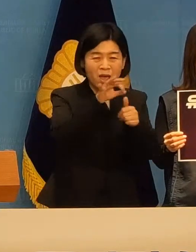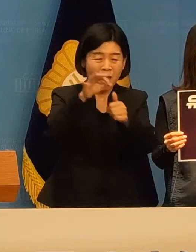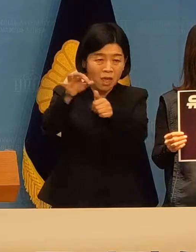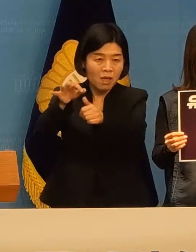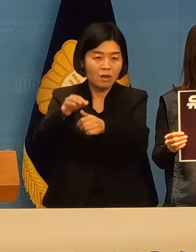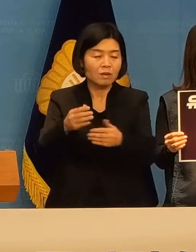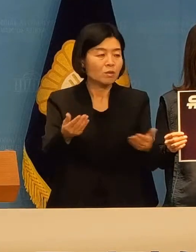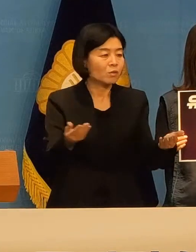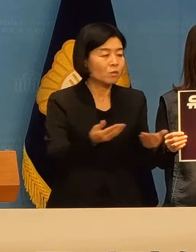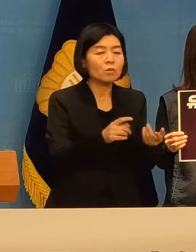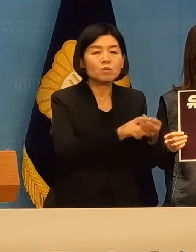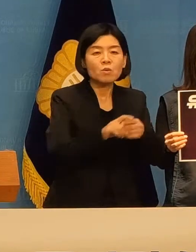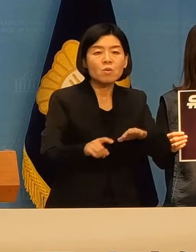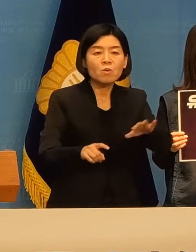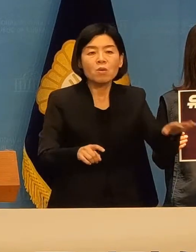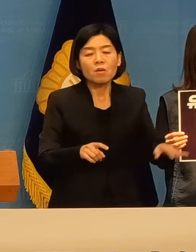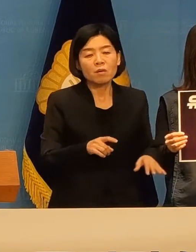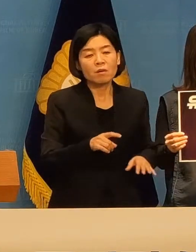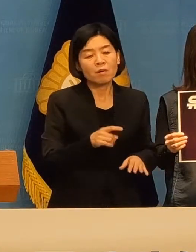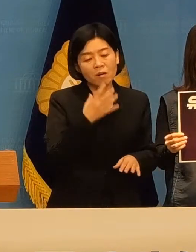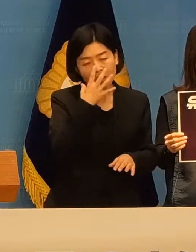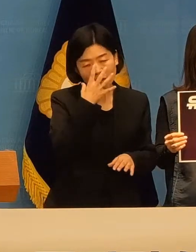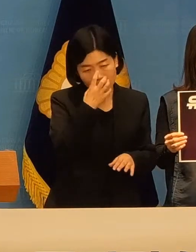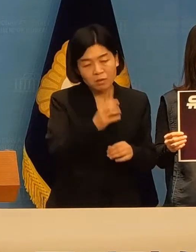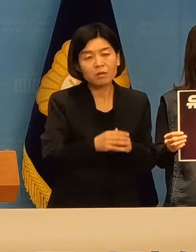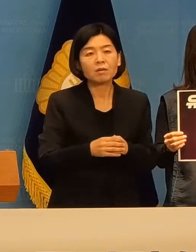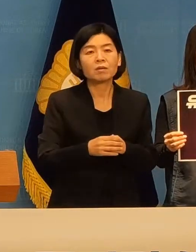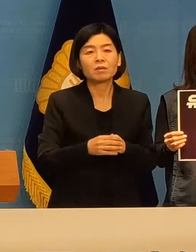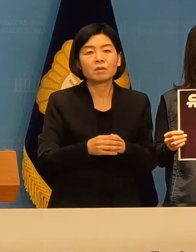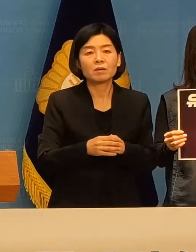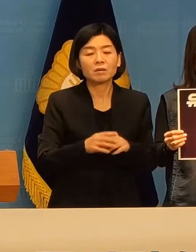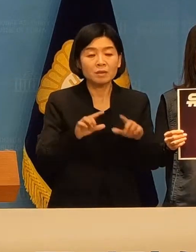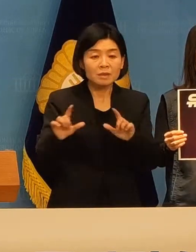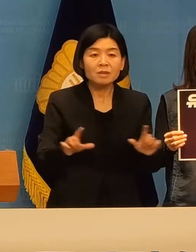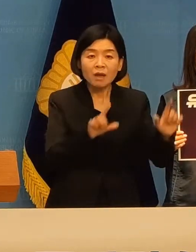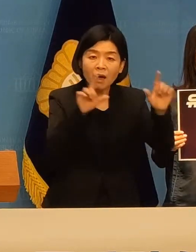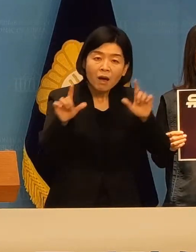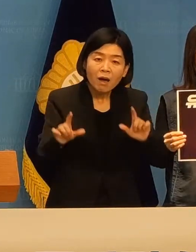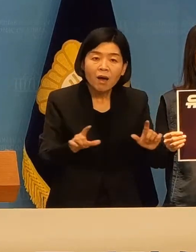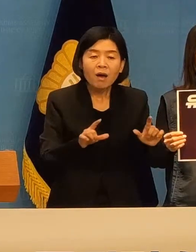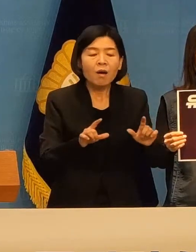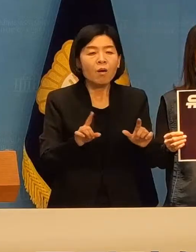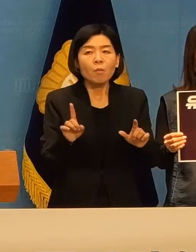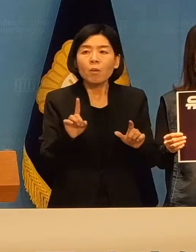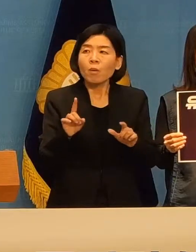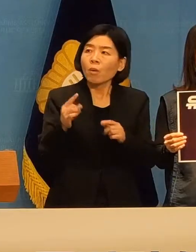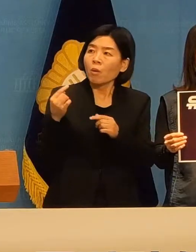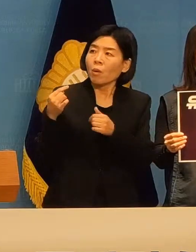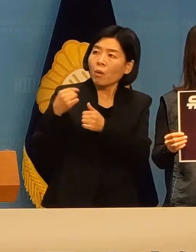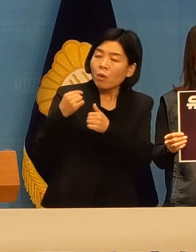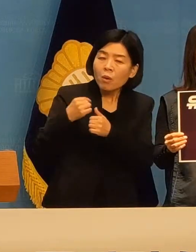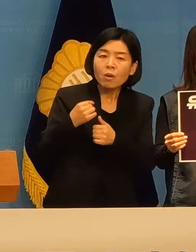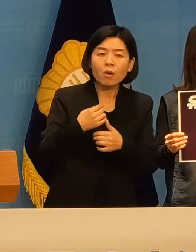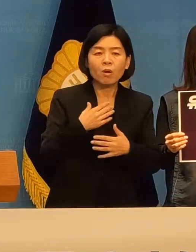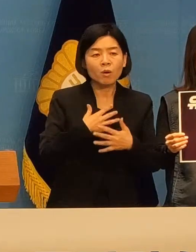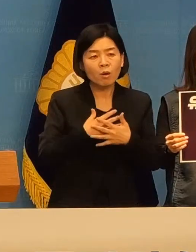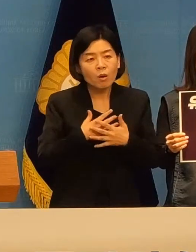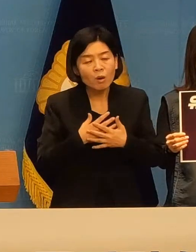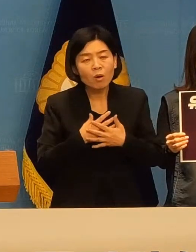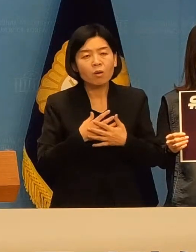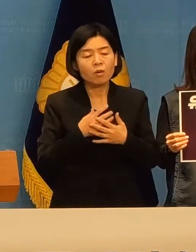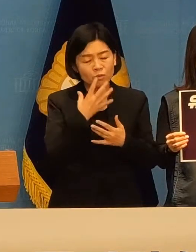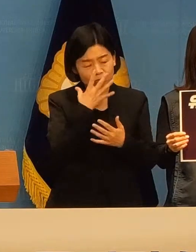다 어둡습니다. 일상적으로 개성되는 조마조마한 불안감은 개인의 우울감으로 이어지고